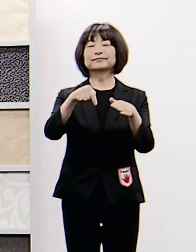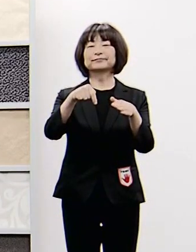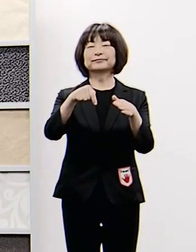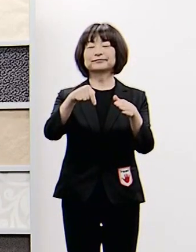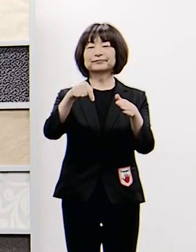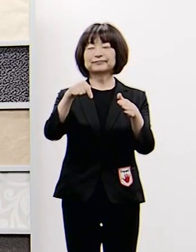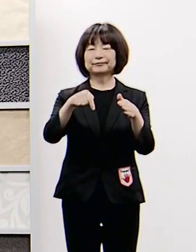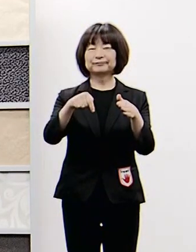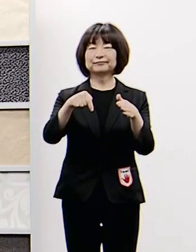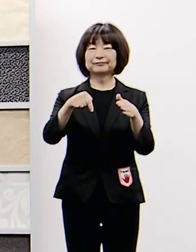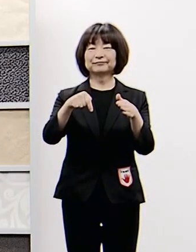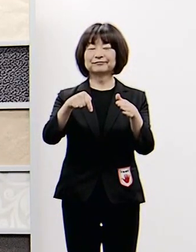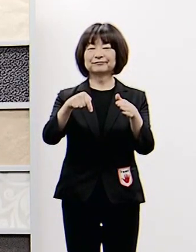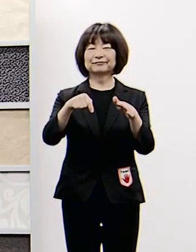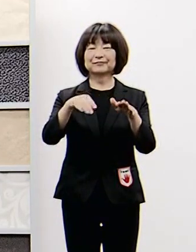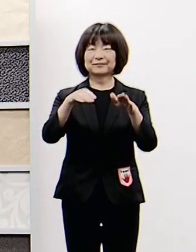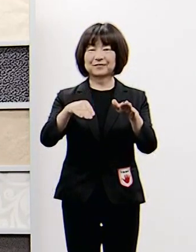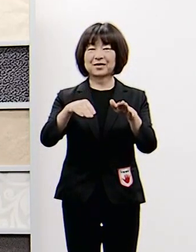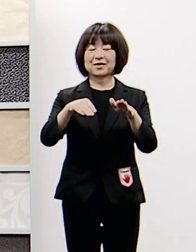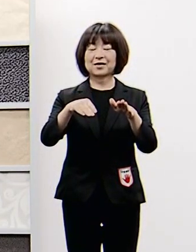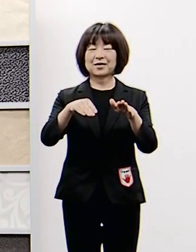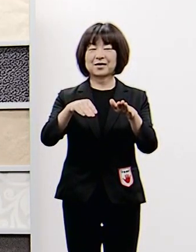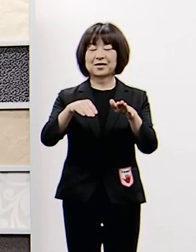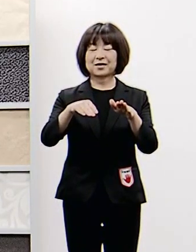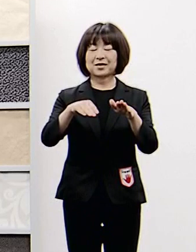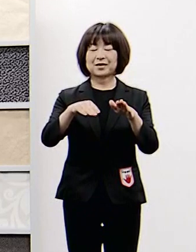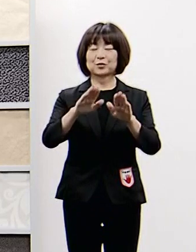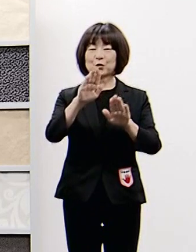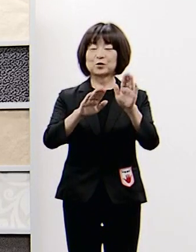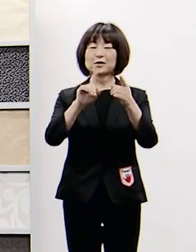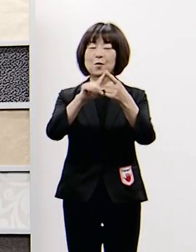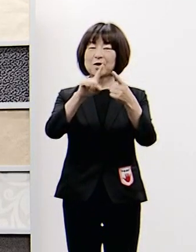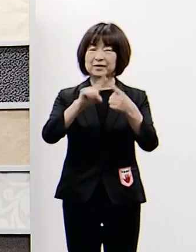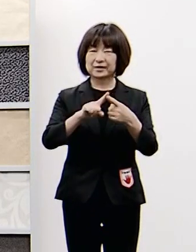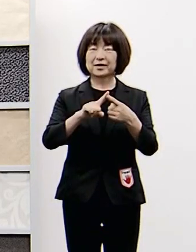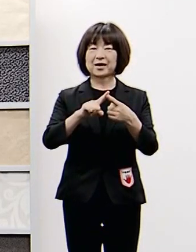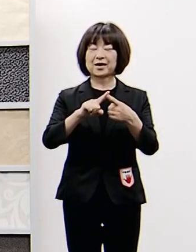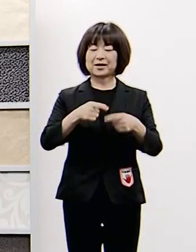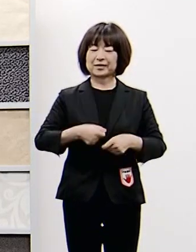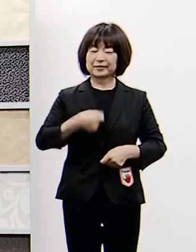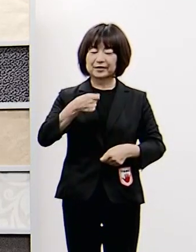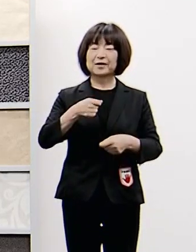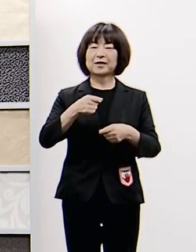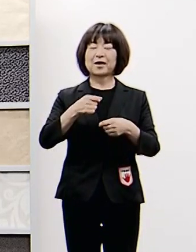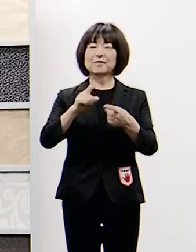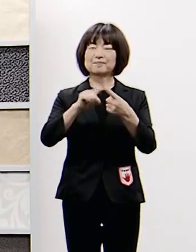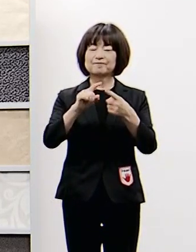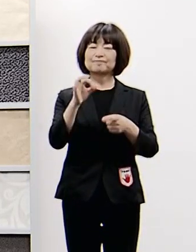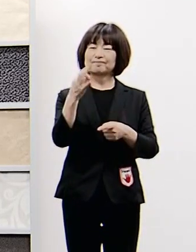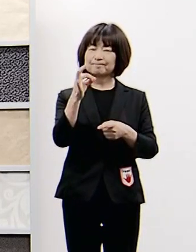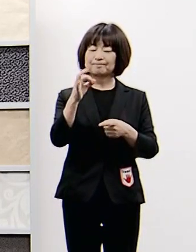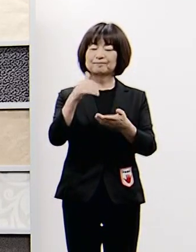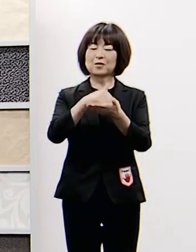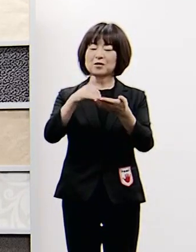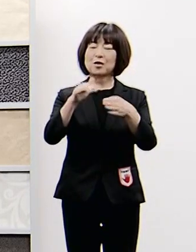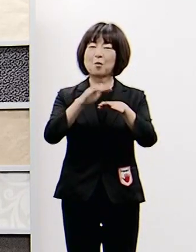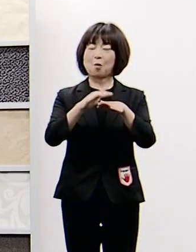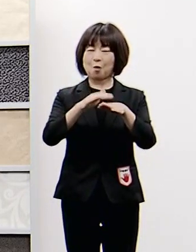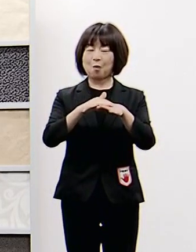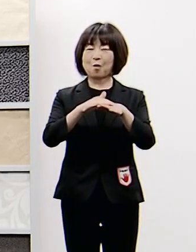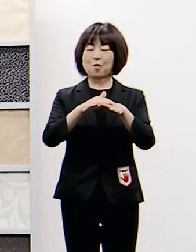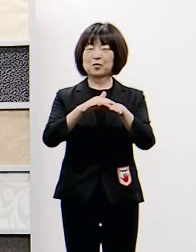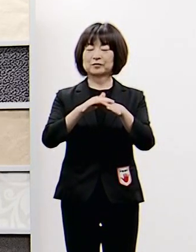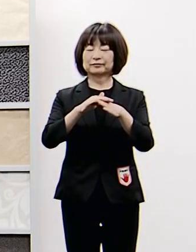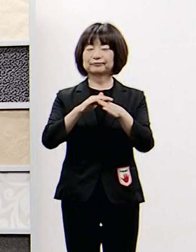時価時価の時価に基づく適正な賃料算定に大きな道が開かれたということでは